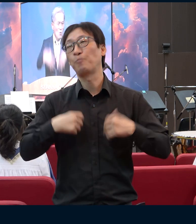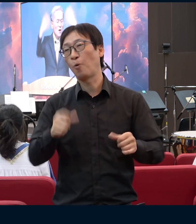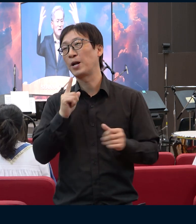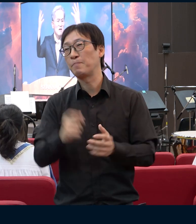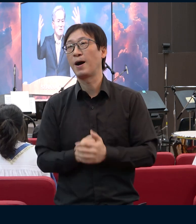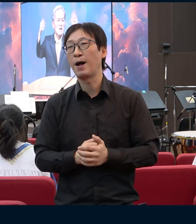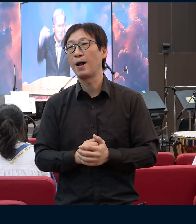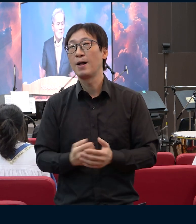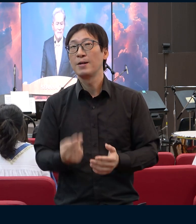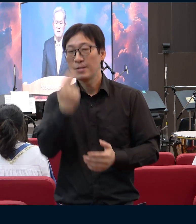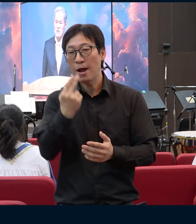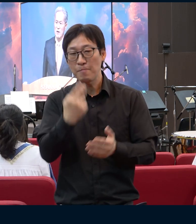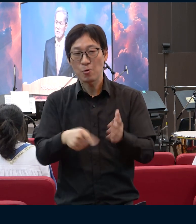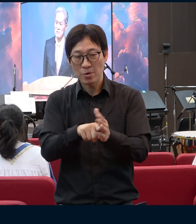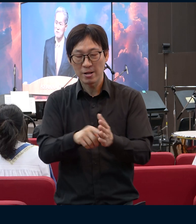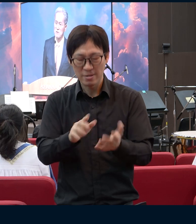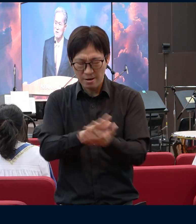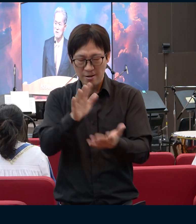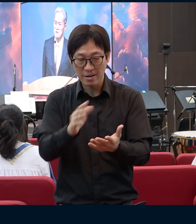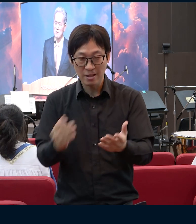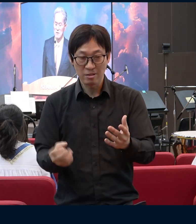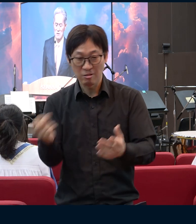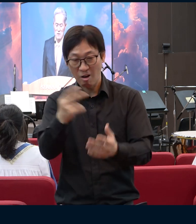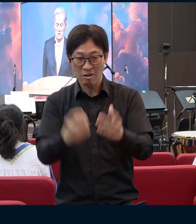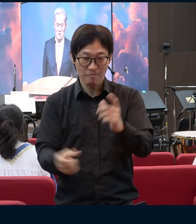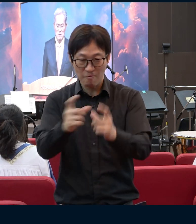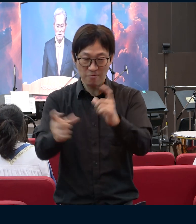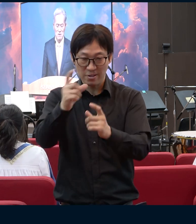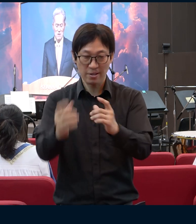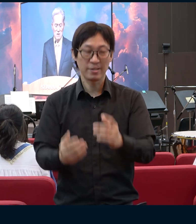에너지가 차올라야 되는 거예요. 그게 맞는 거예요.